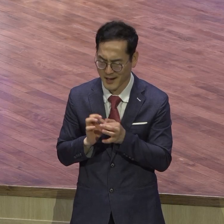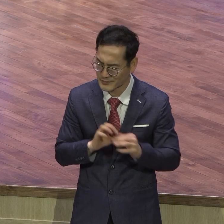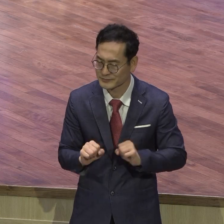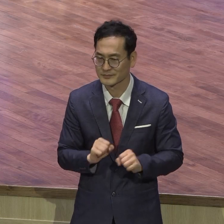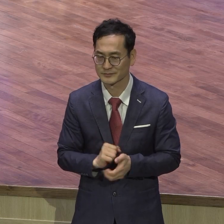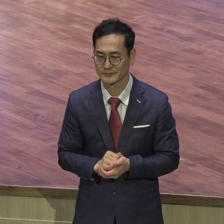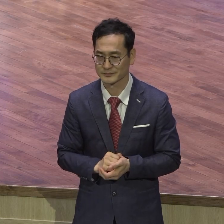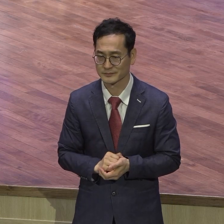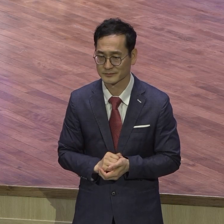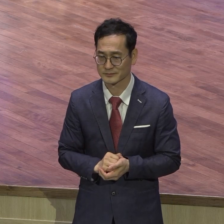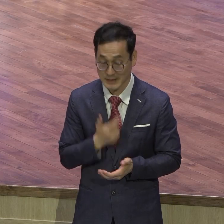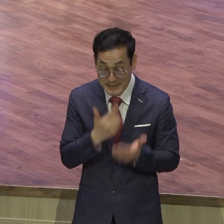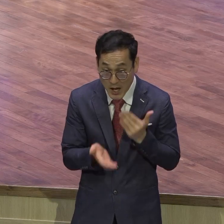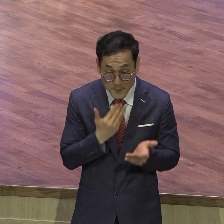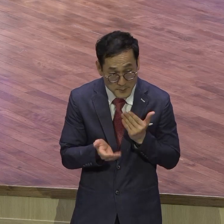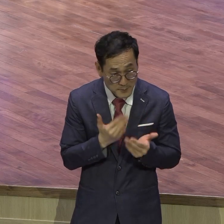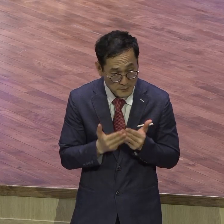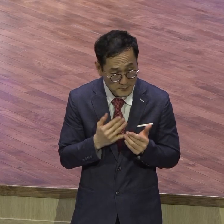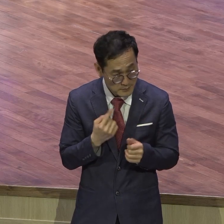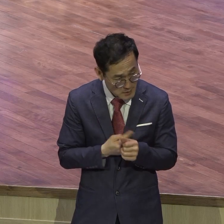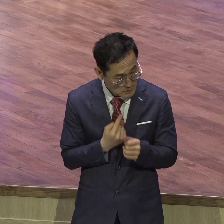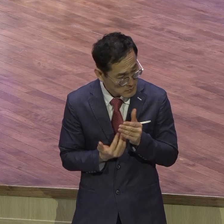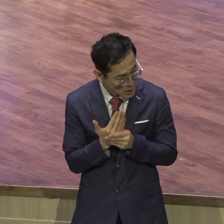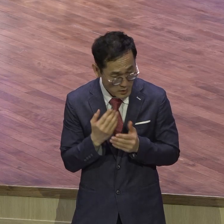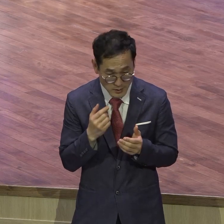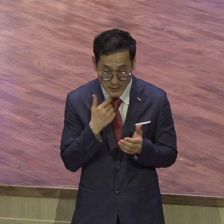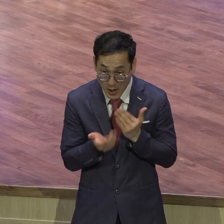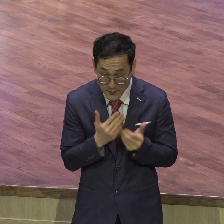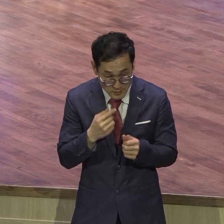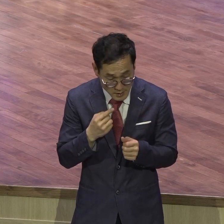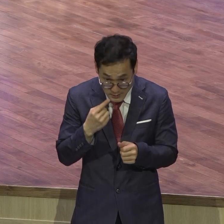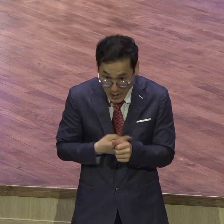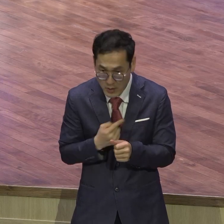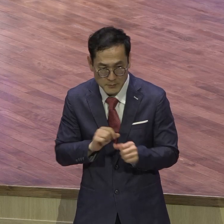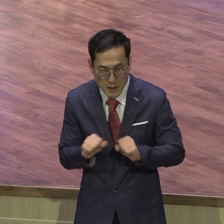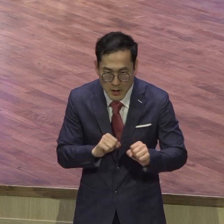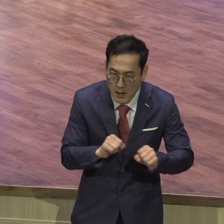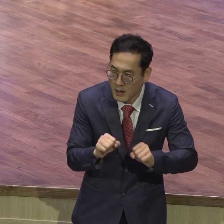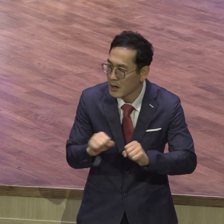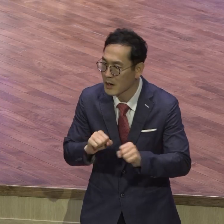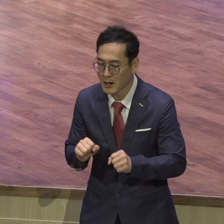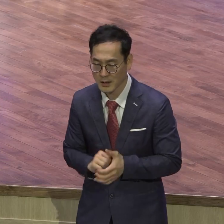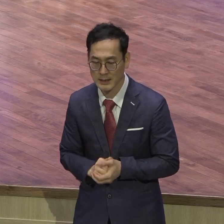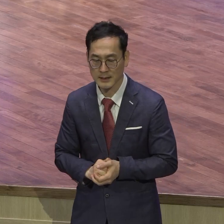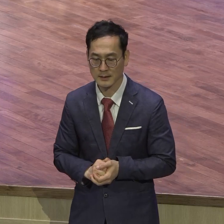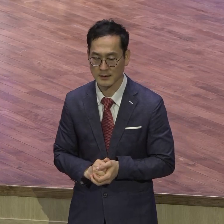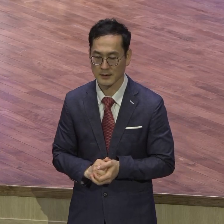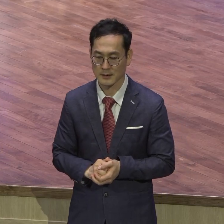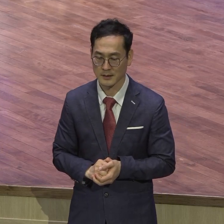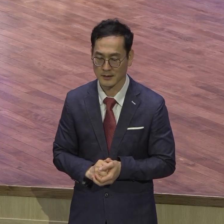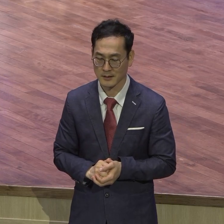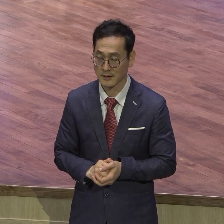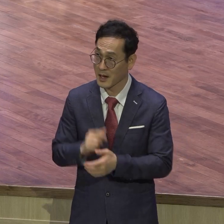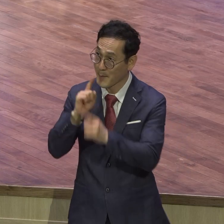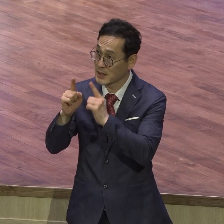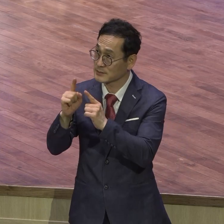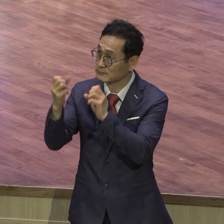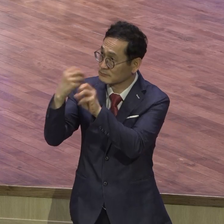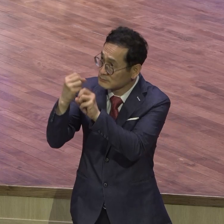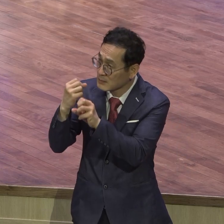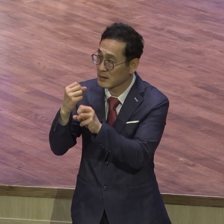하락을 한 적이 없어요 막 저절로 기도하니까 이렇게 하세요 하나님 이렇게 하러 기도하는데 응답이 다 오는데 말씀 듣는데